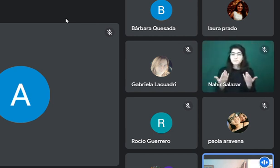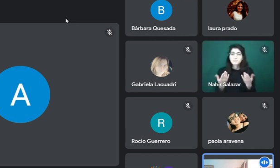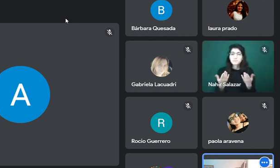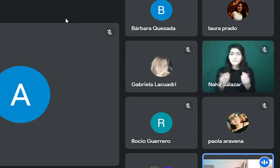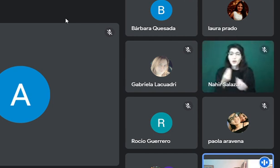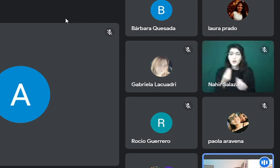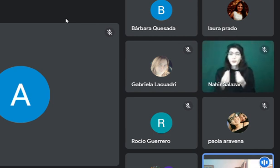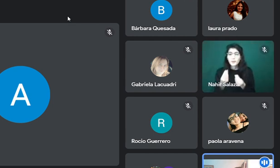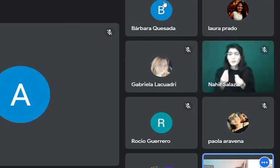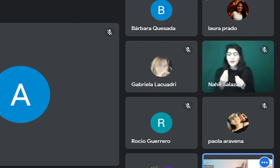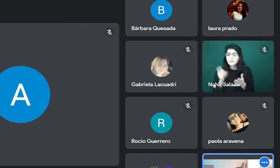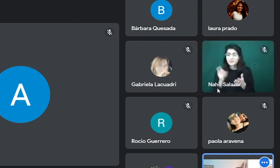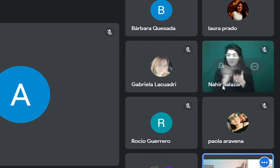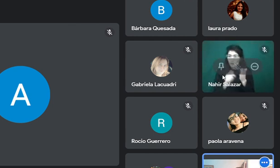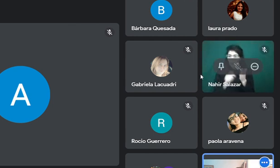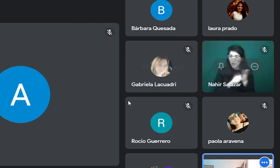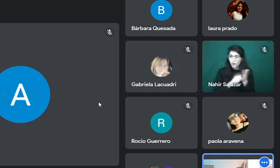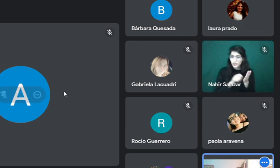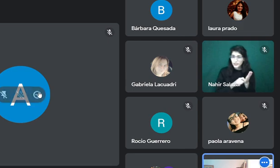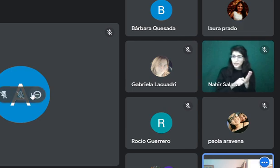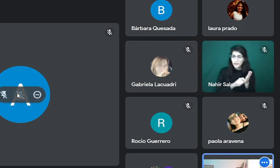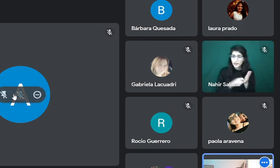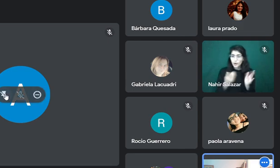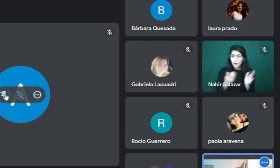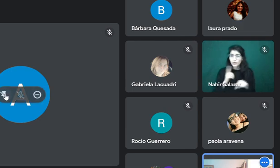Esperamos un poco más.